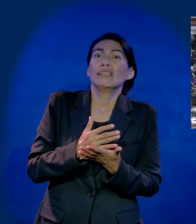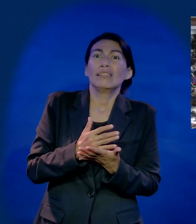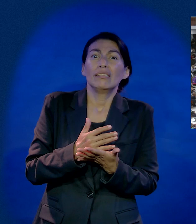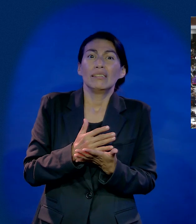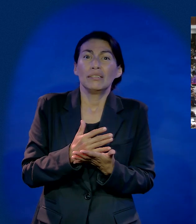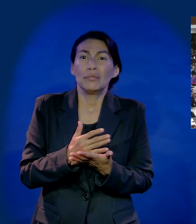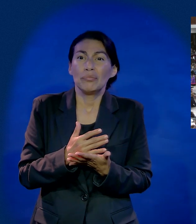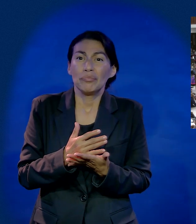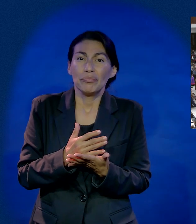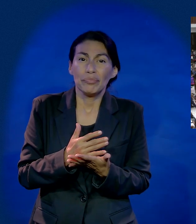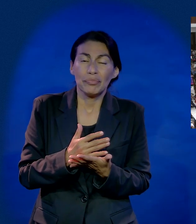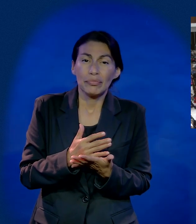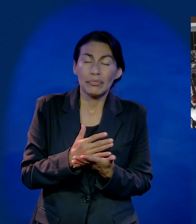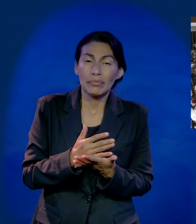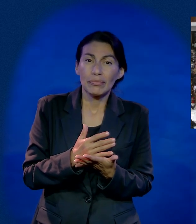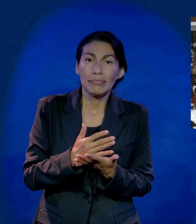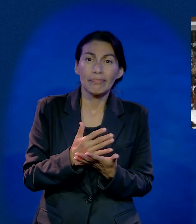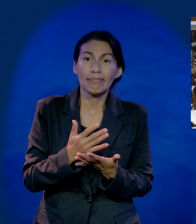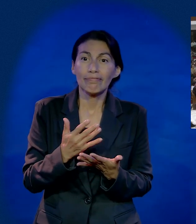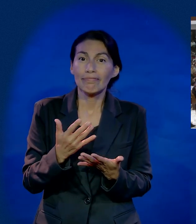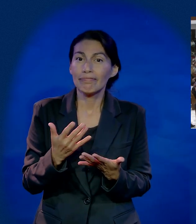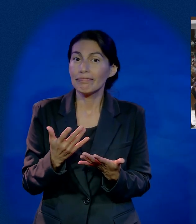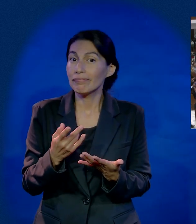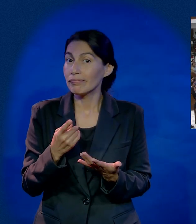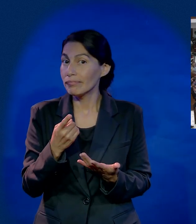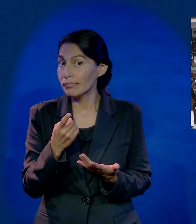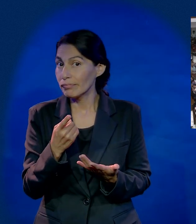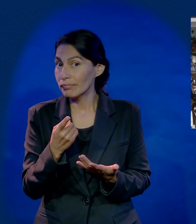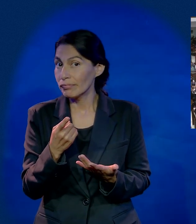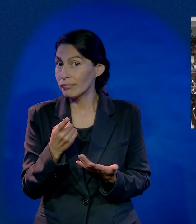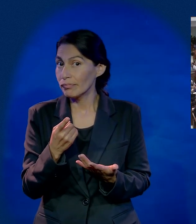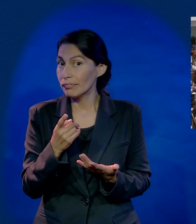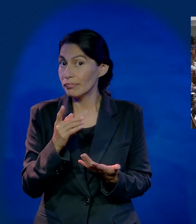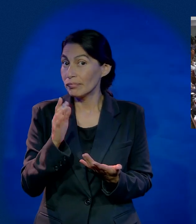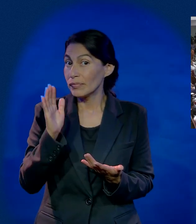sientes atrapado en una situación